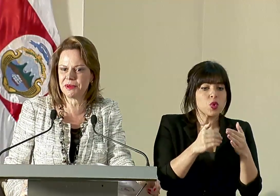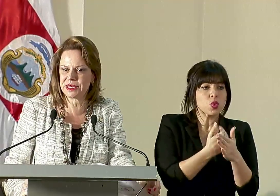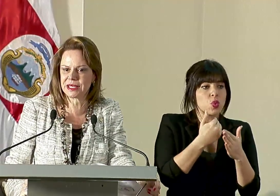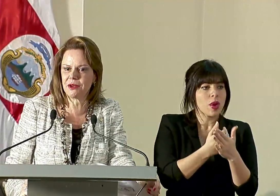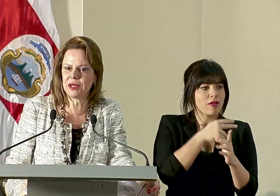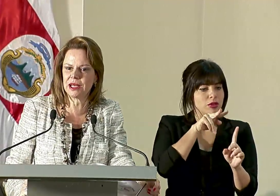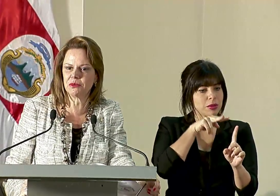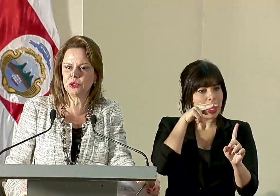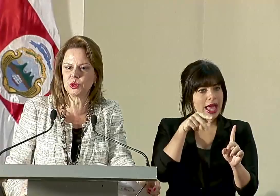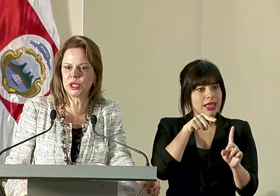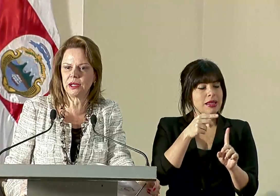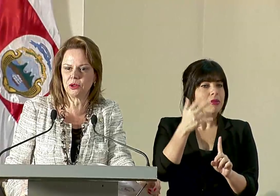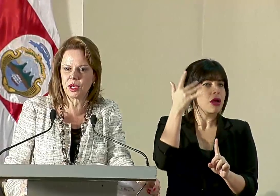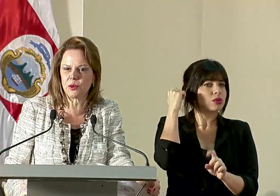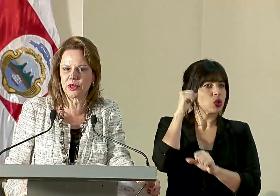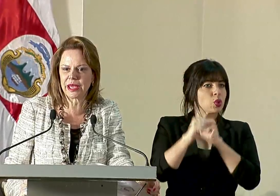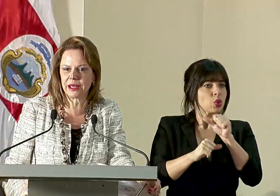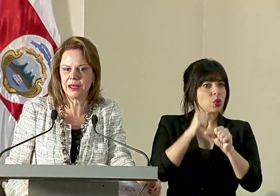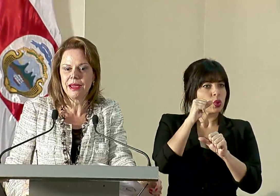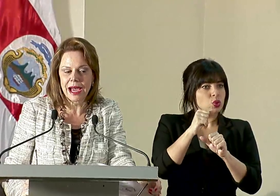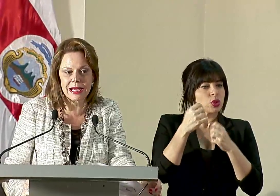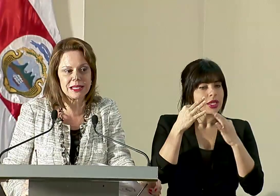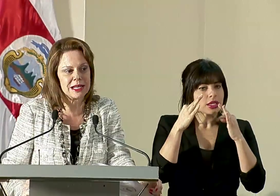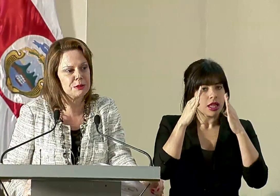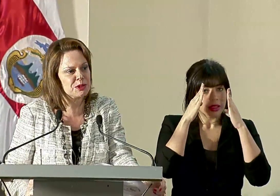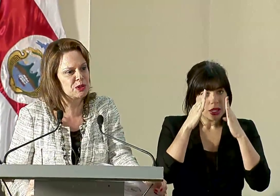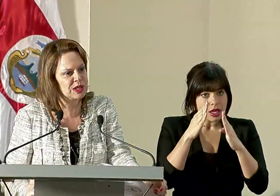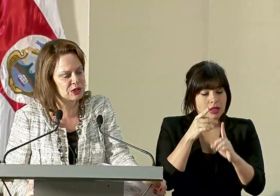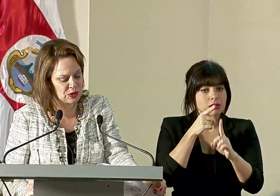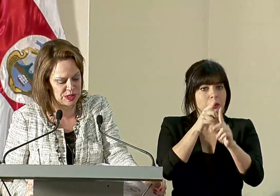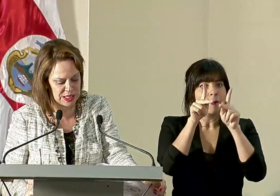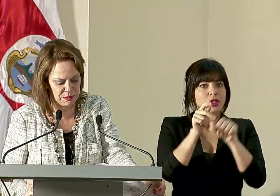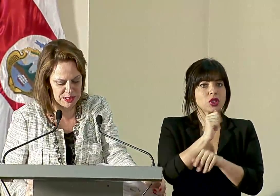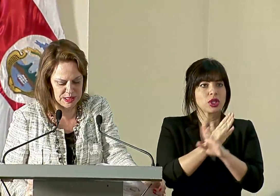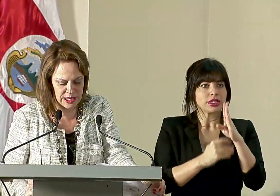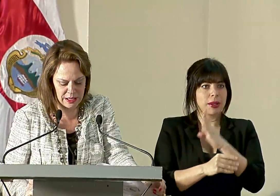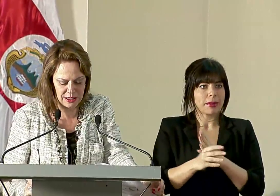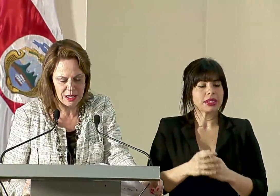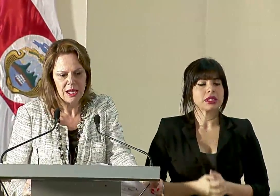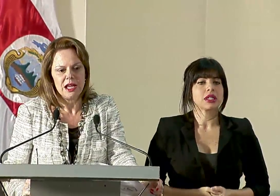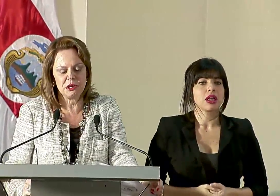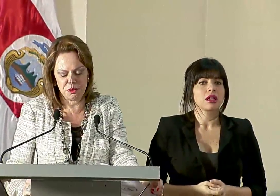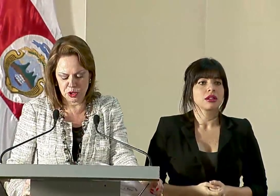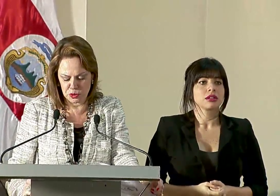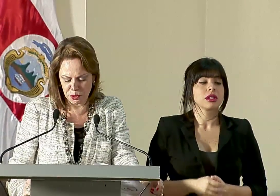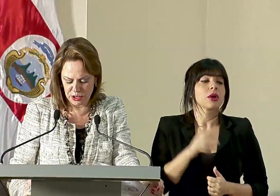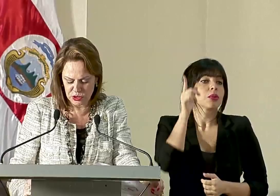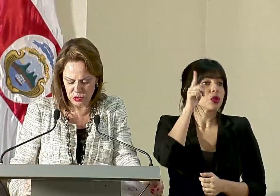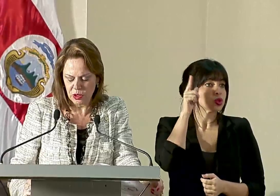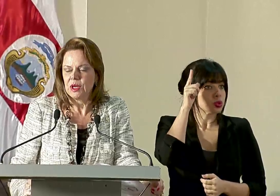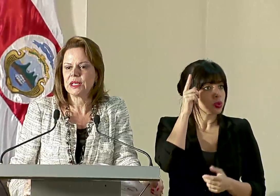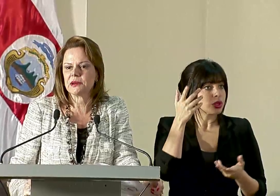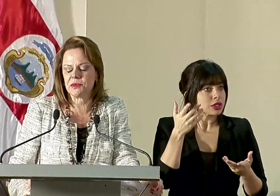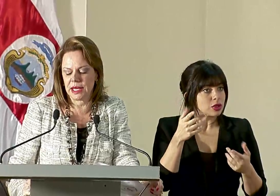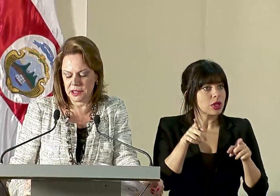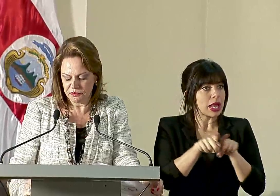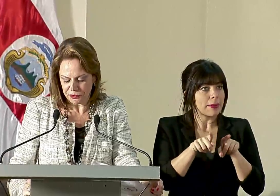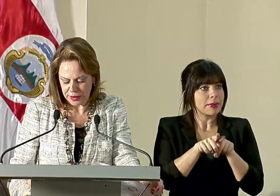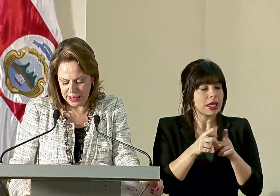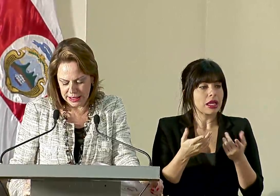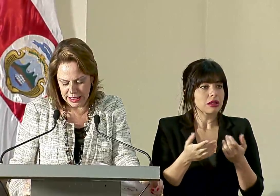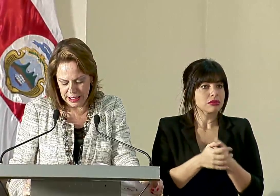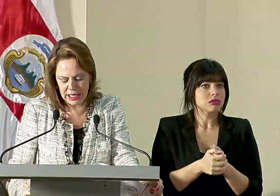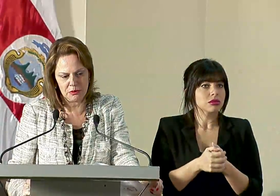paradigmas que veníamos luchando de abordaje hacia las personas con discapacidad y por supuesto también